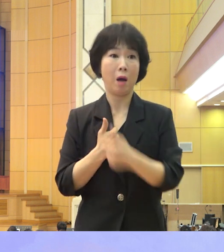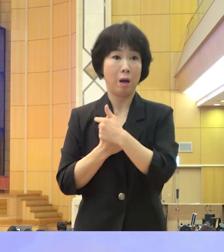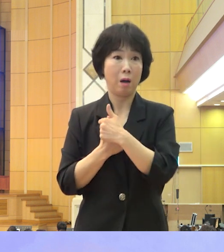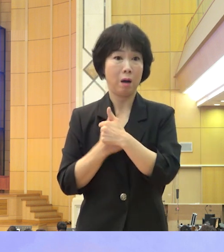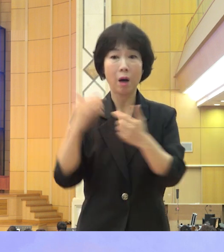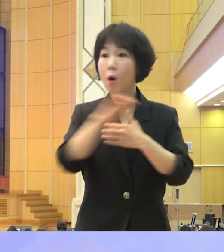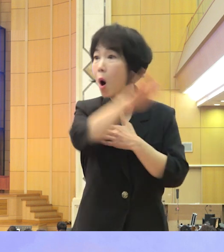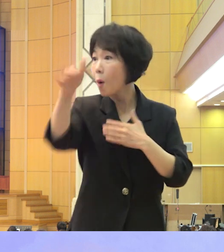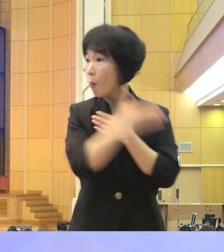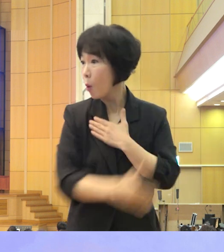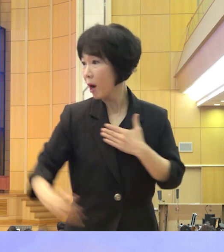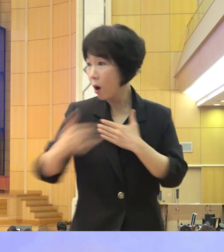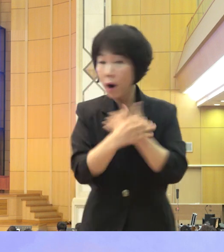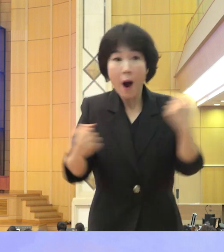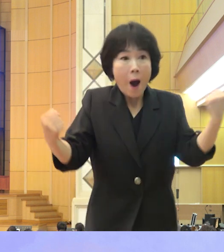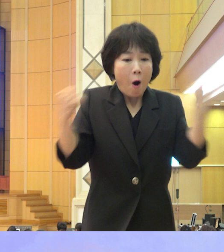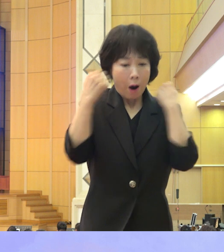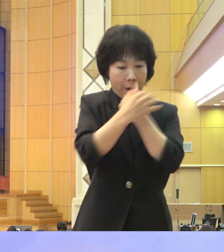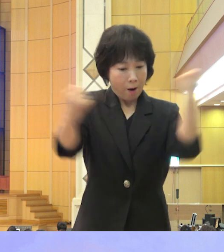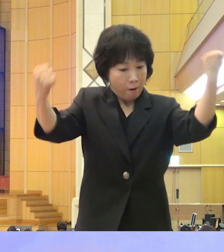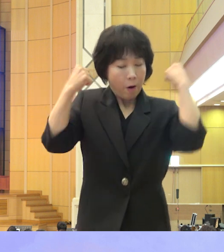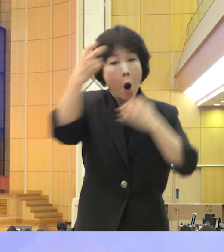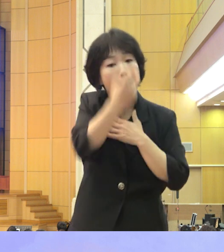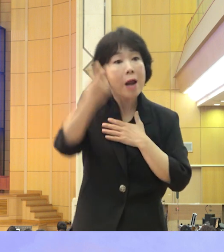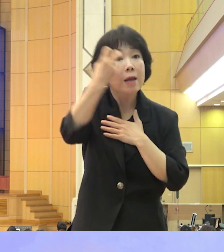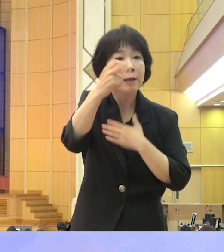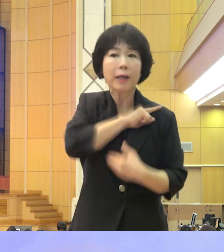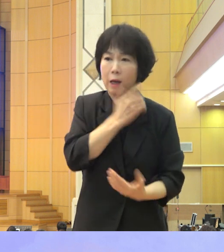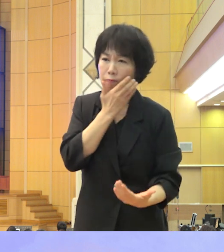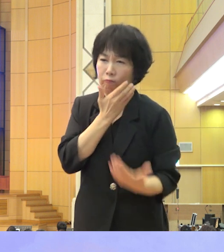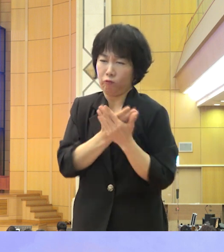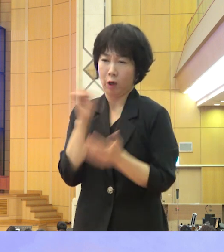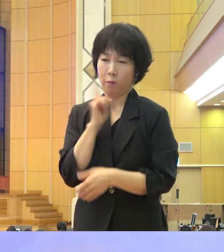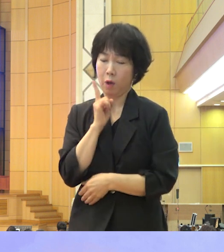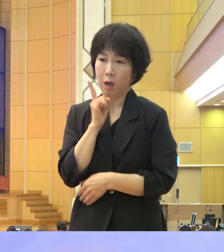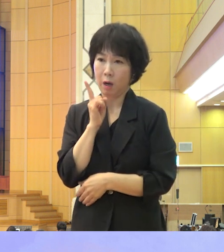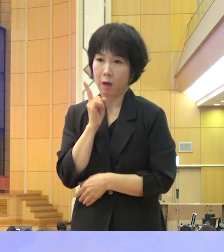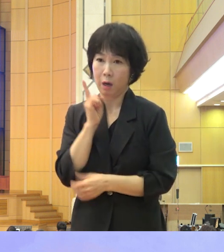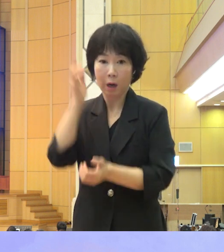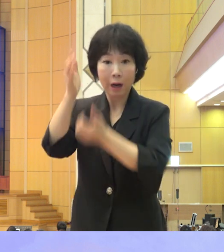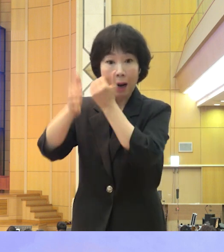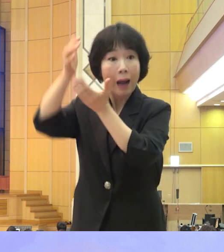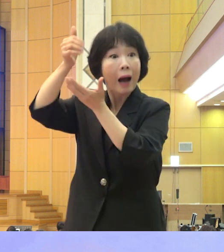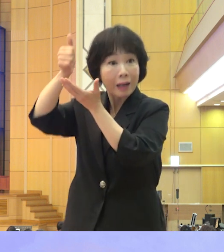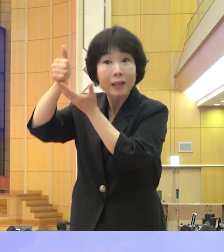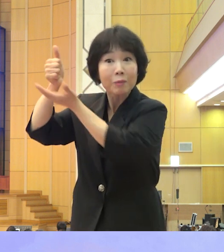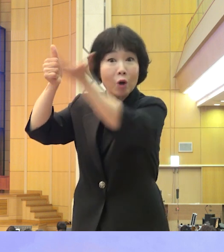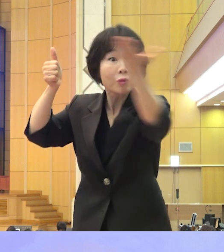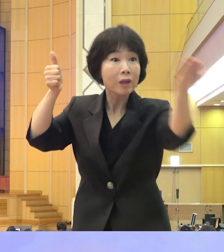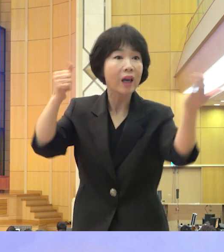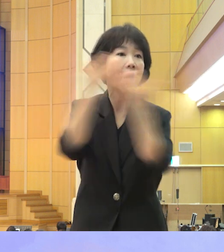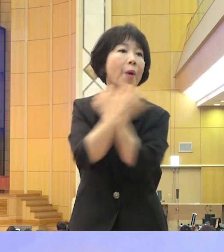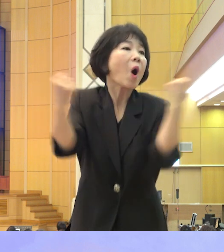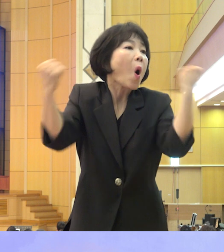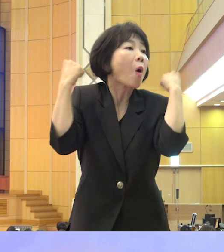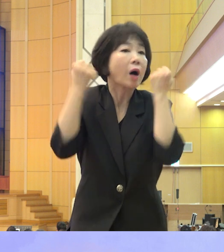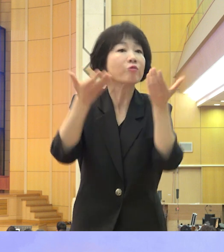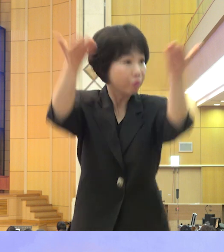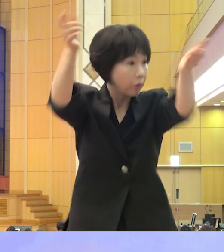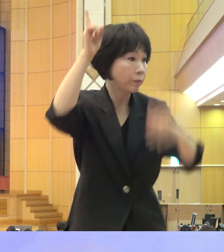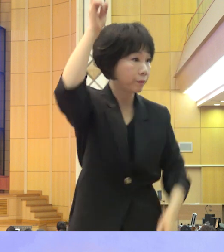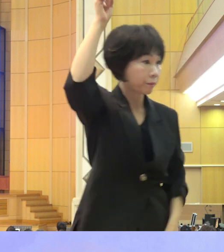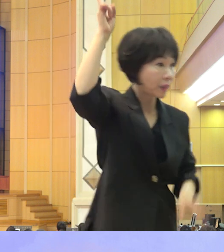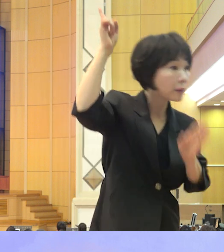우리가 건강을 관리하는데 첫 번째가 하나님이 이제 건강을 주시는 거고,